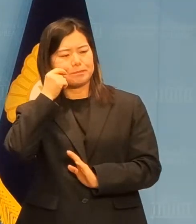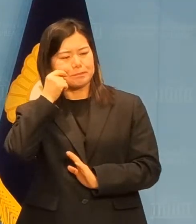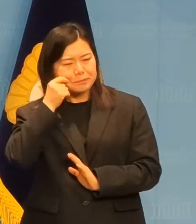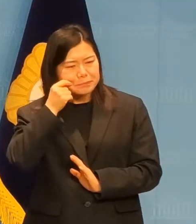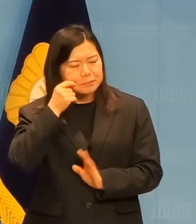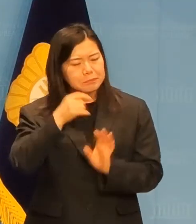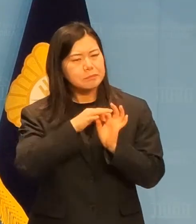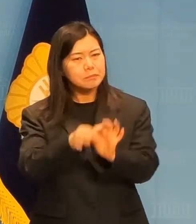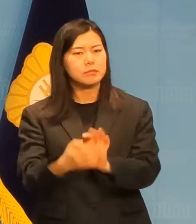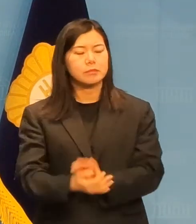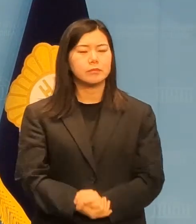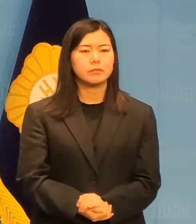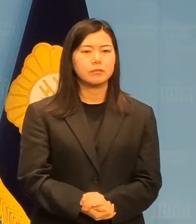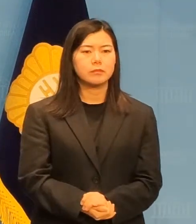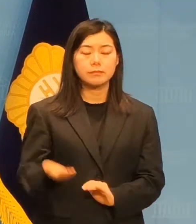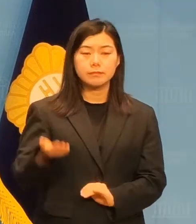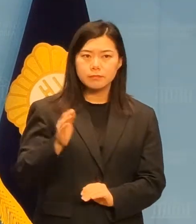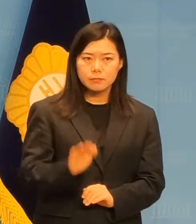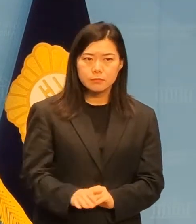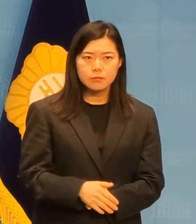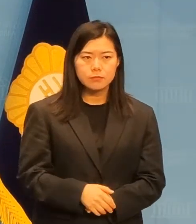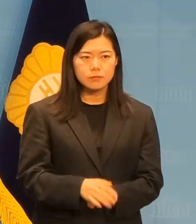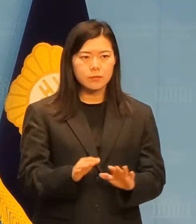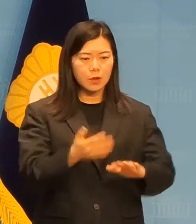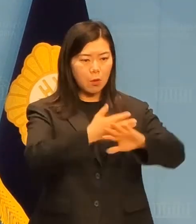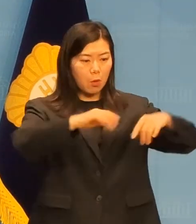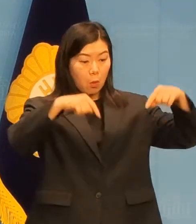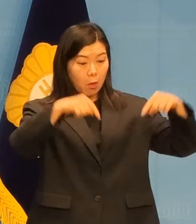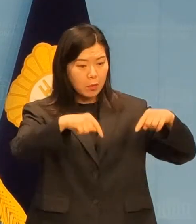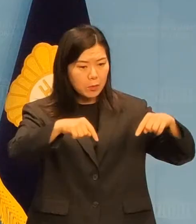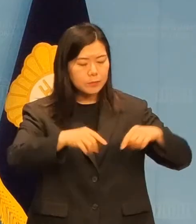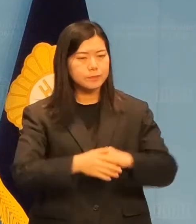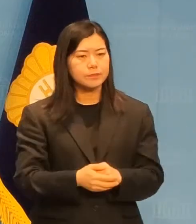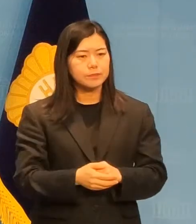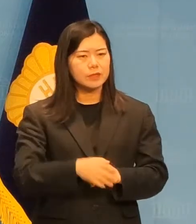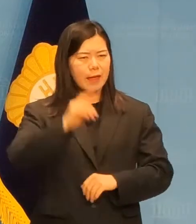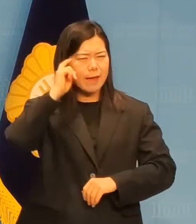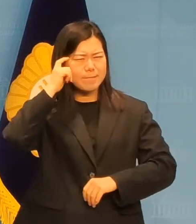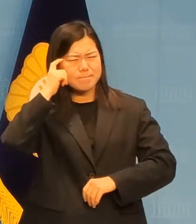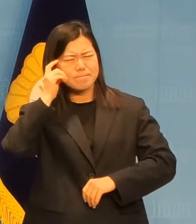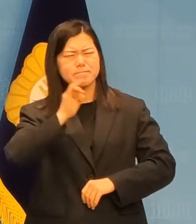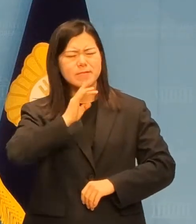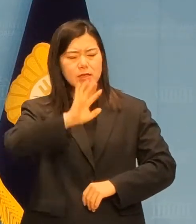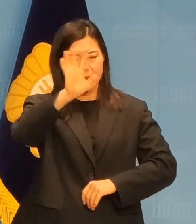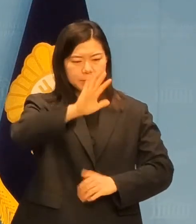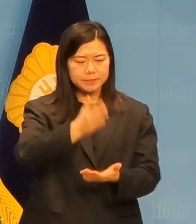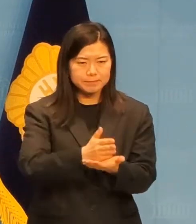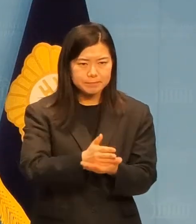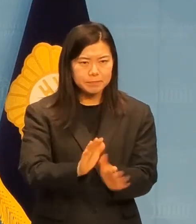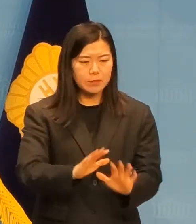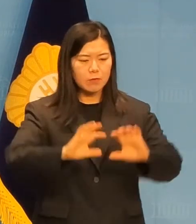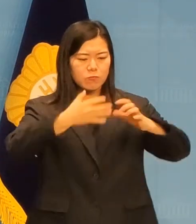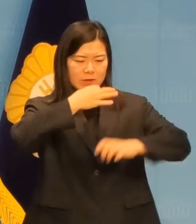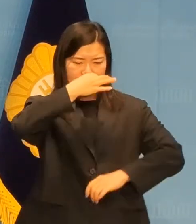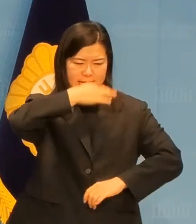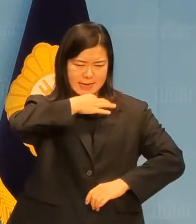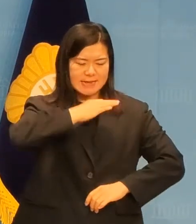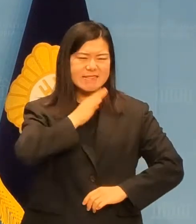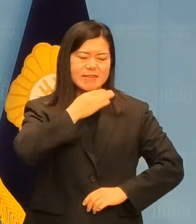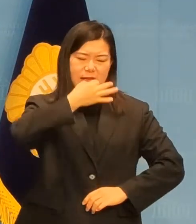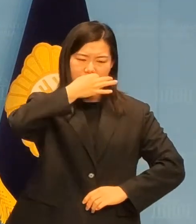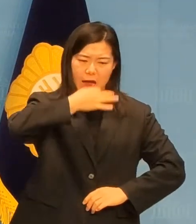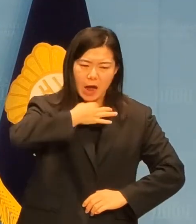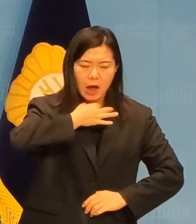빠져들었습니다. 그러나 외교는 이념이 아니라 실익과 국익의